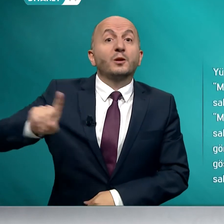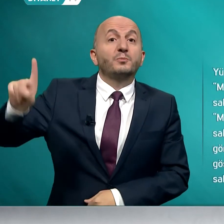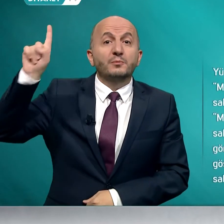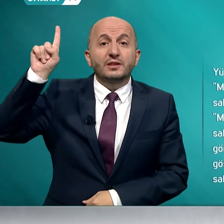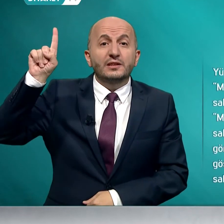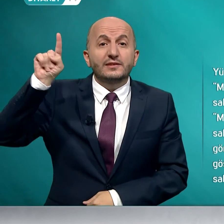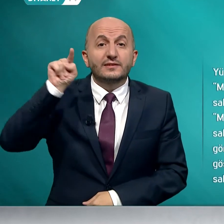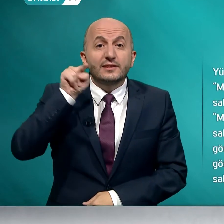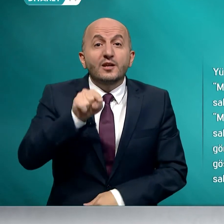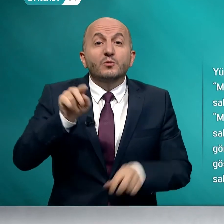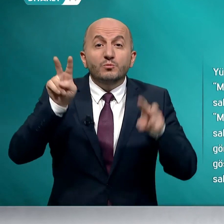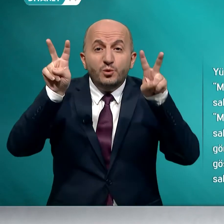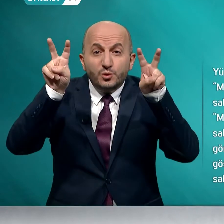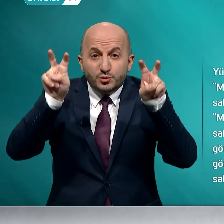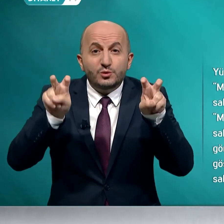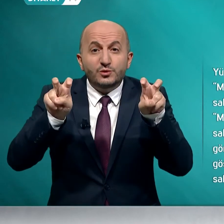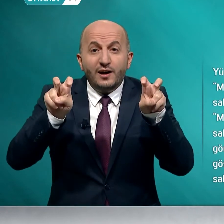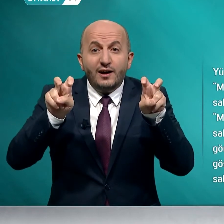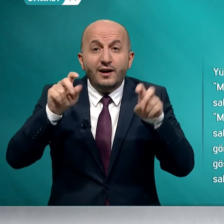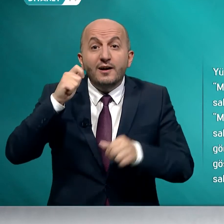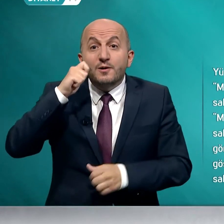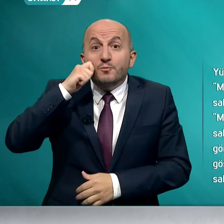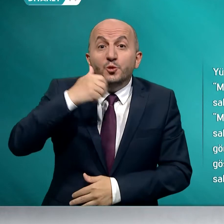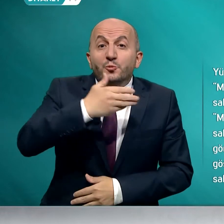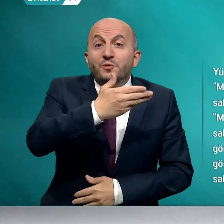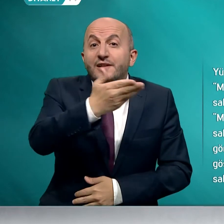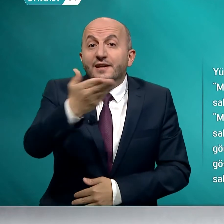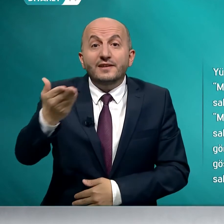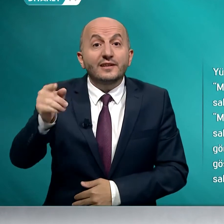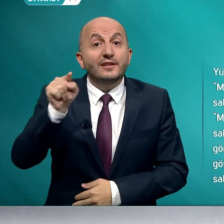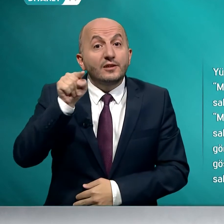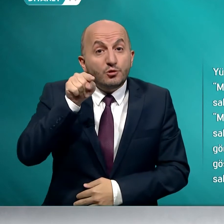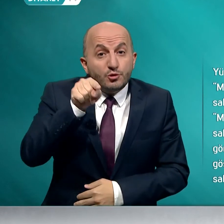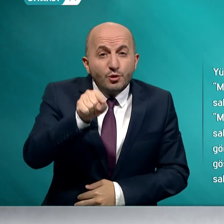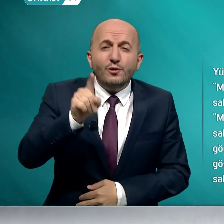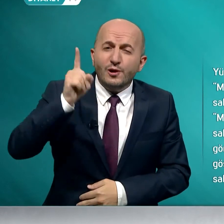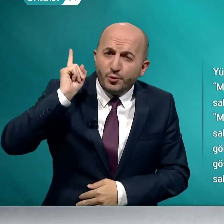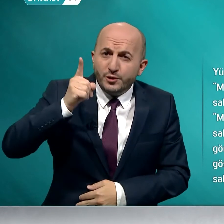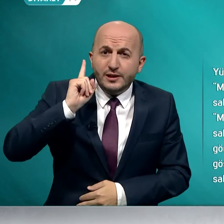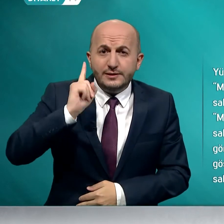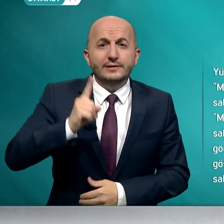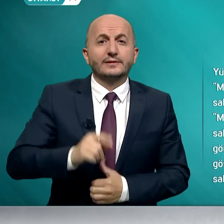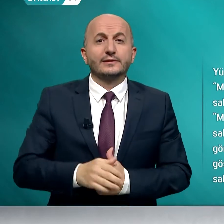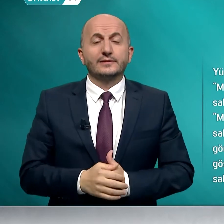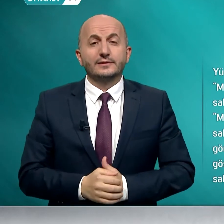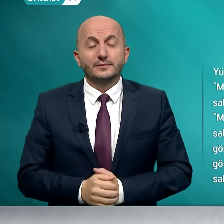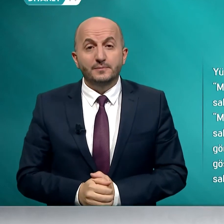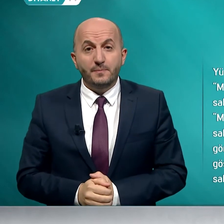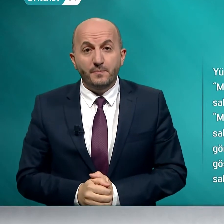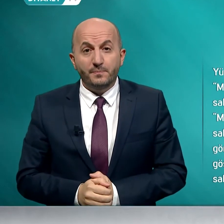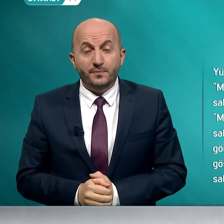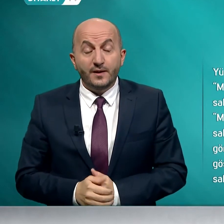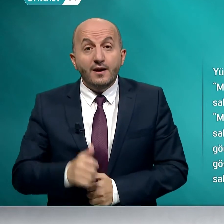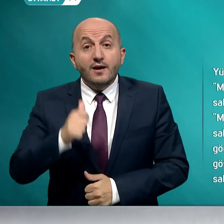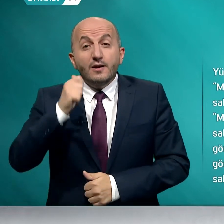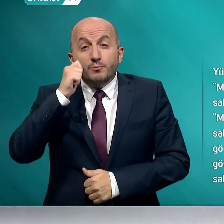Yüce Rabbimiz bu hususta müminleri şöyle uyarır.